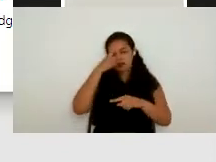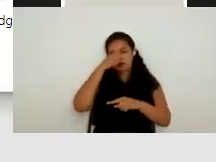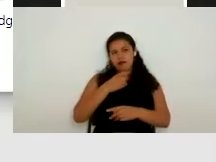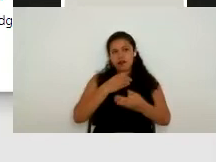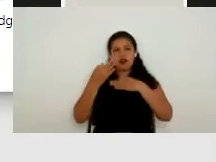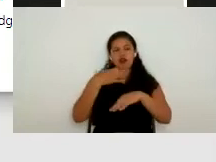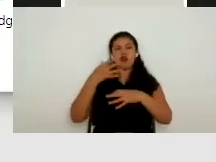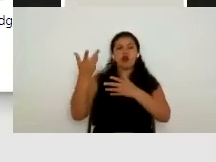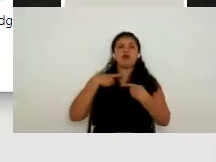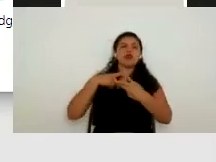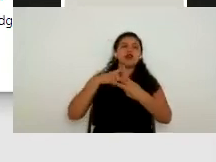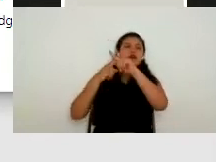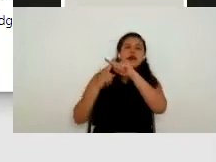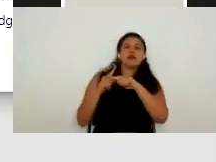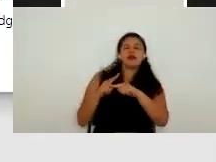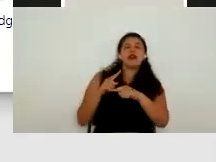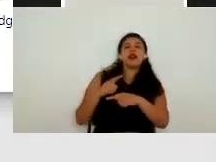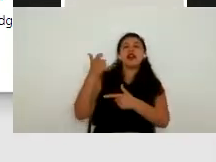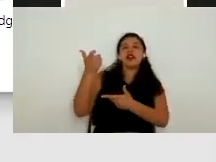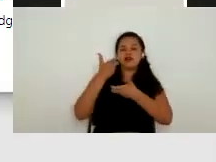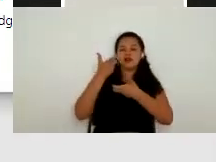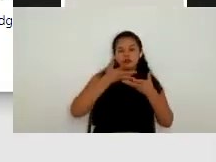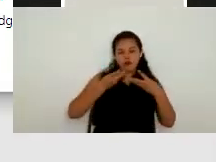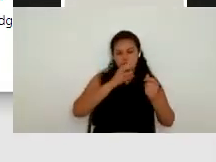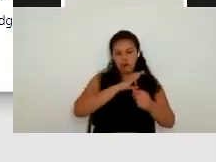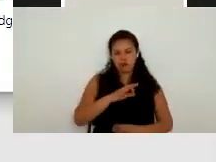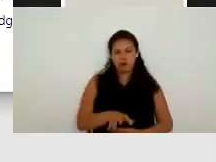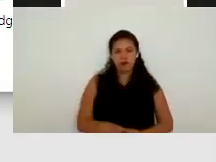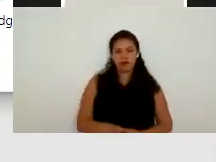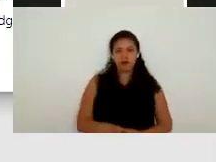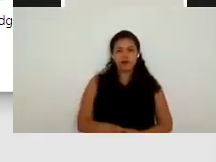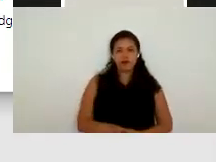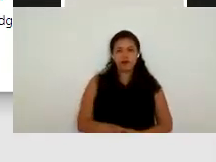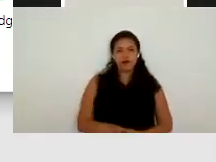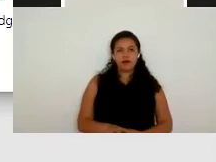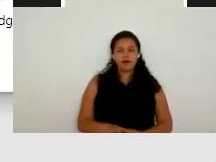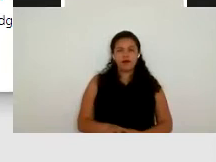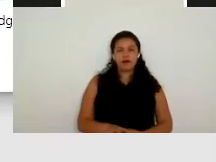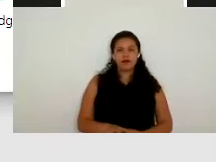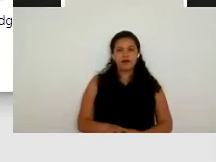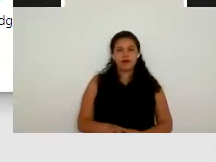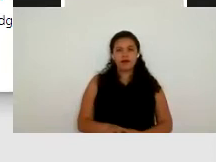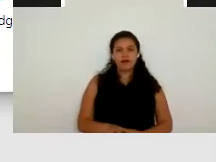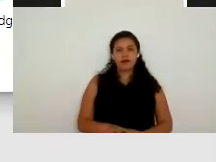de los que la familia dispone y allí se pone el ingreso mensual